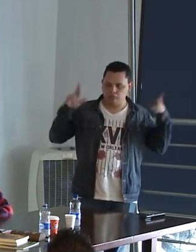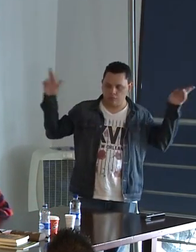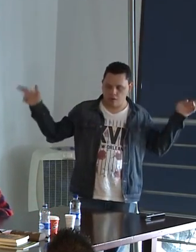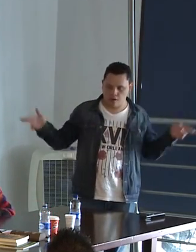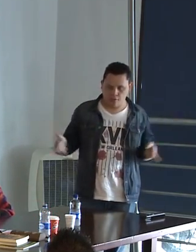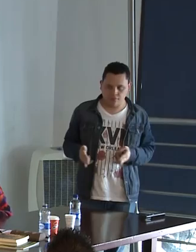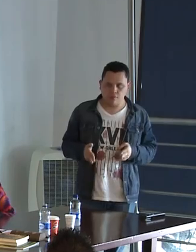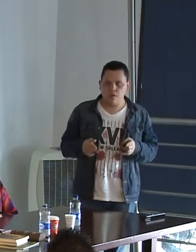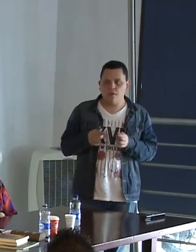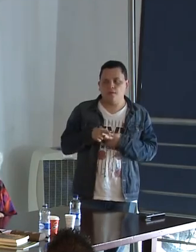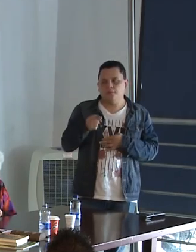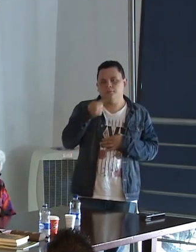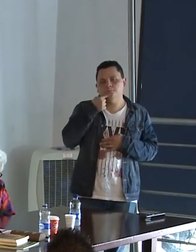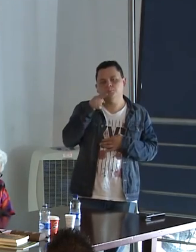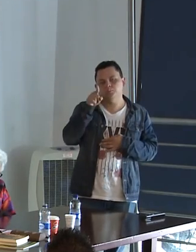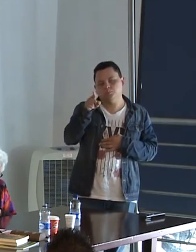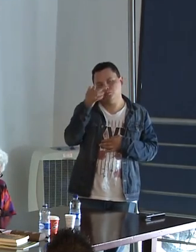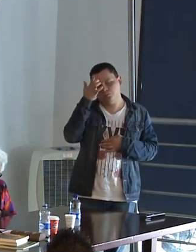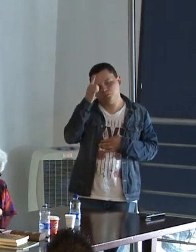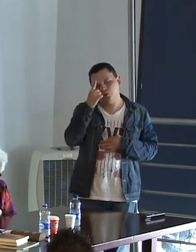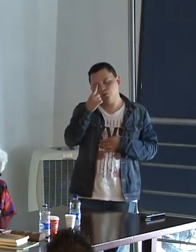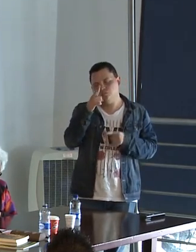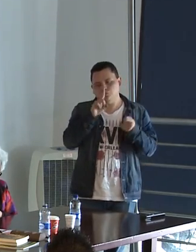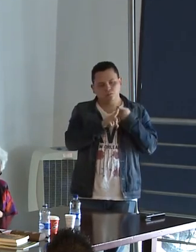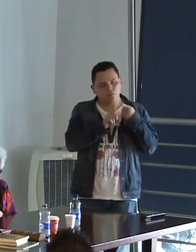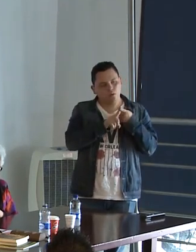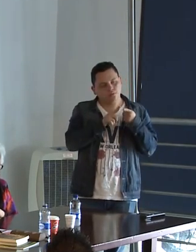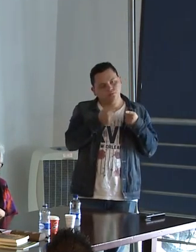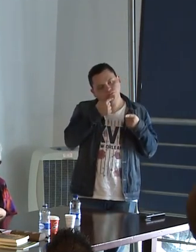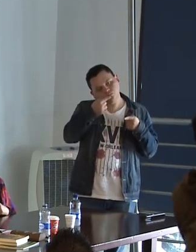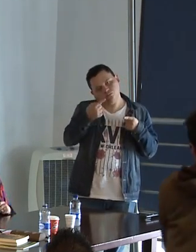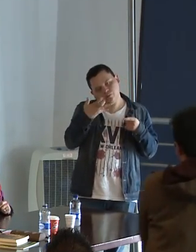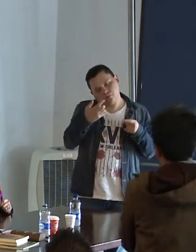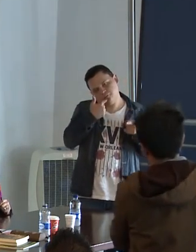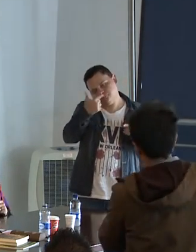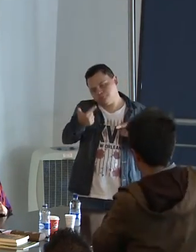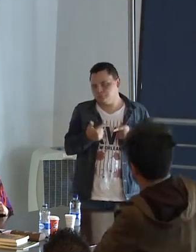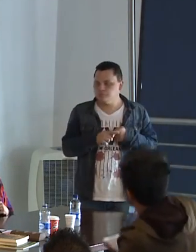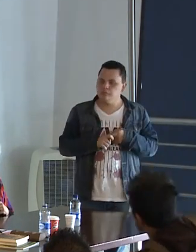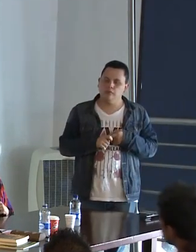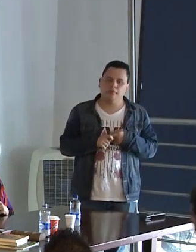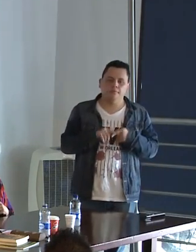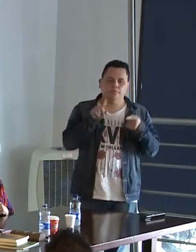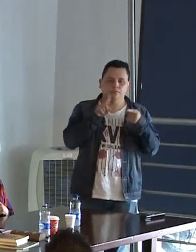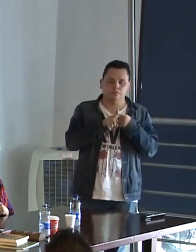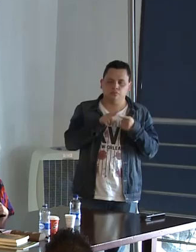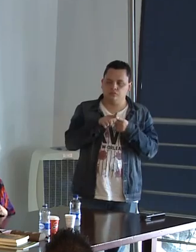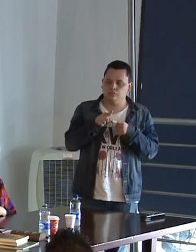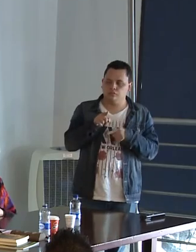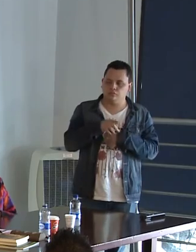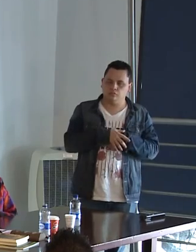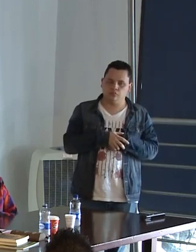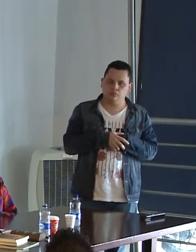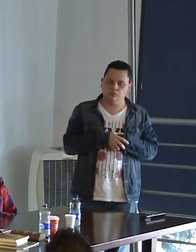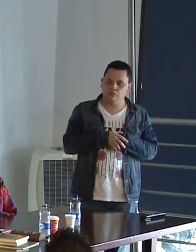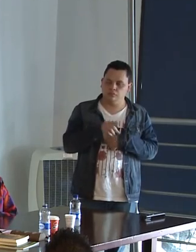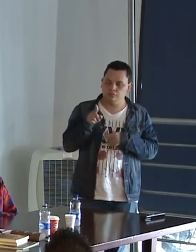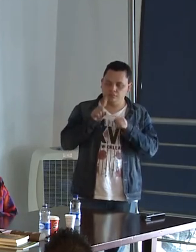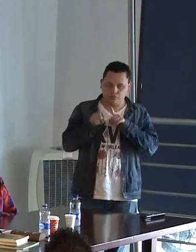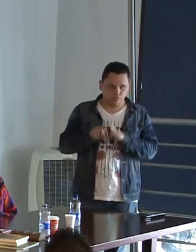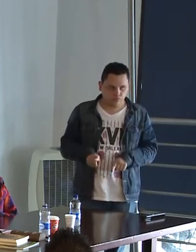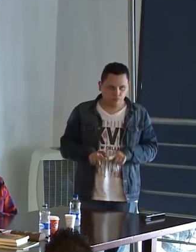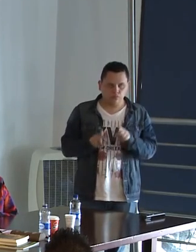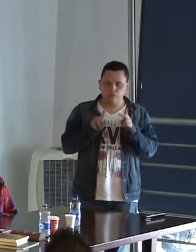Mire, hay una primera a la que quiero referirme, que la manifiestan en